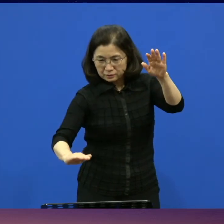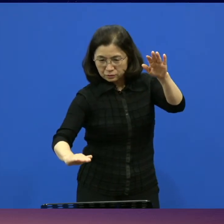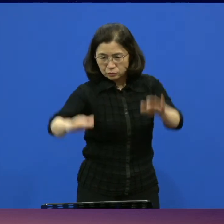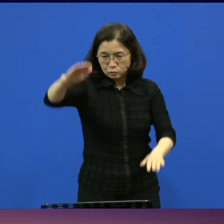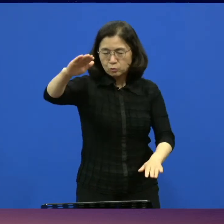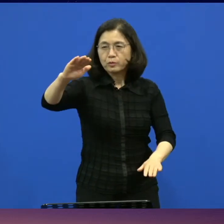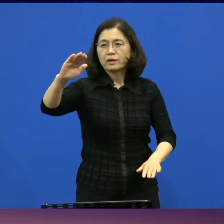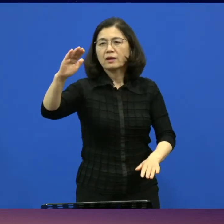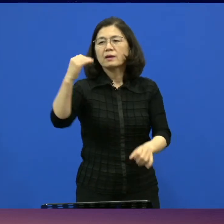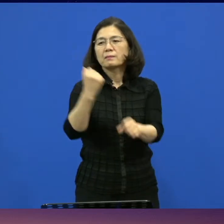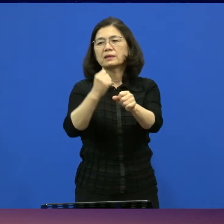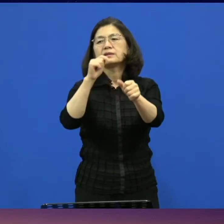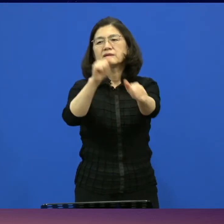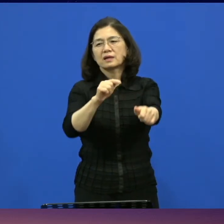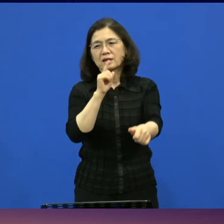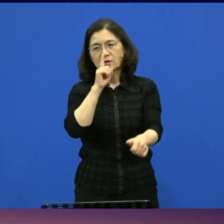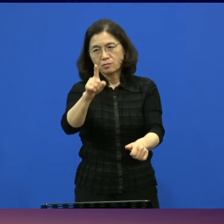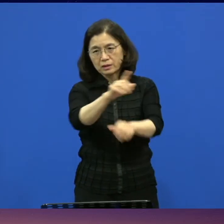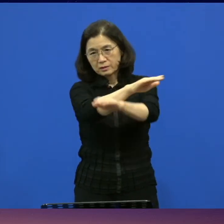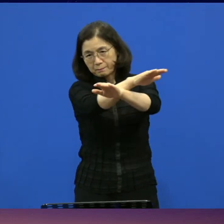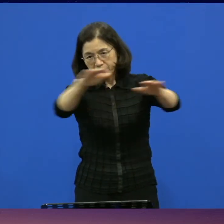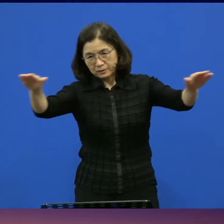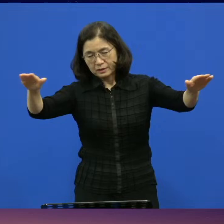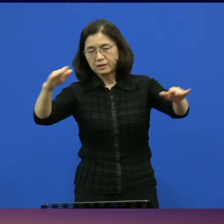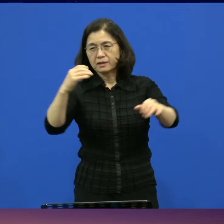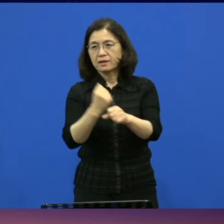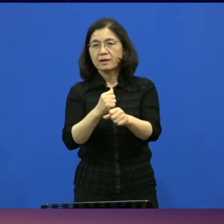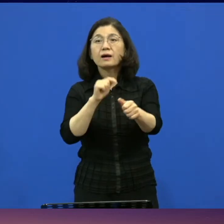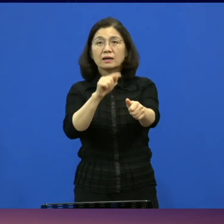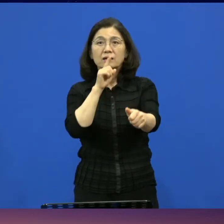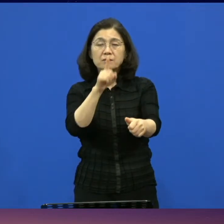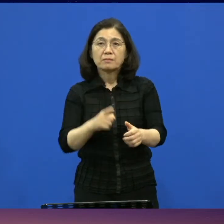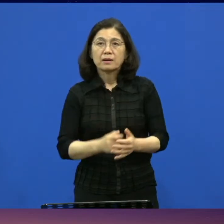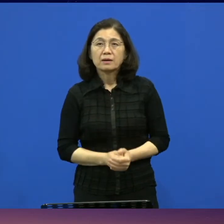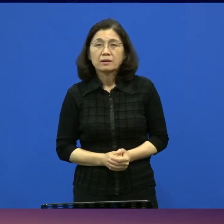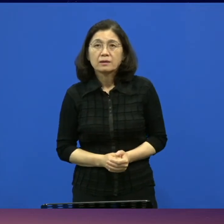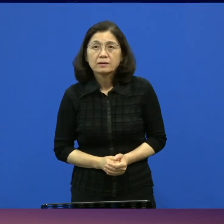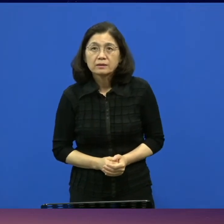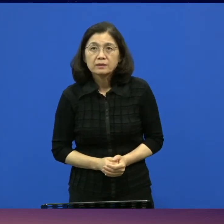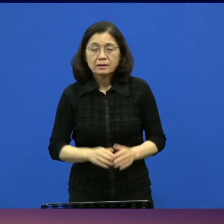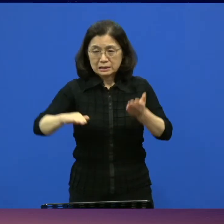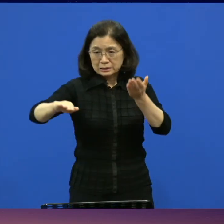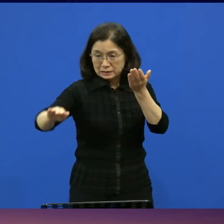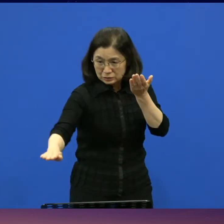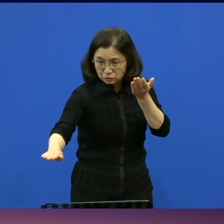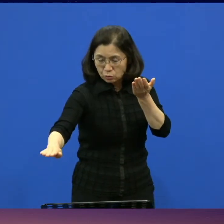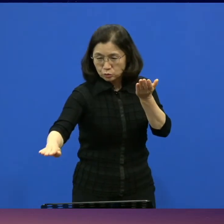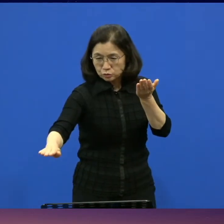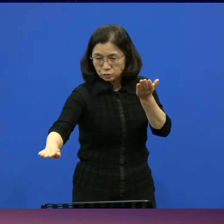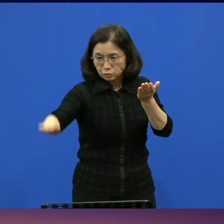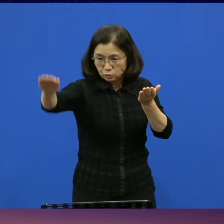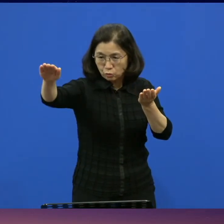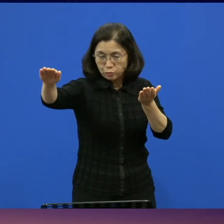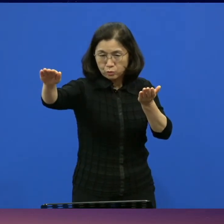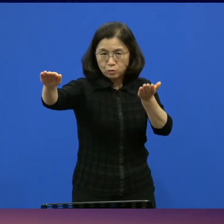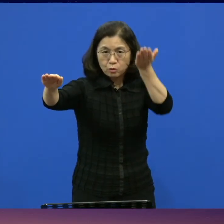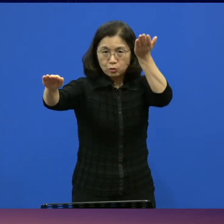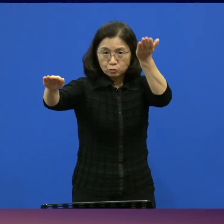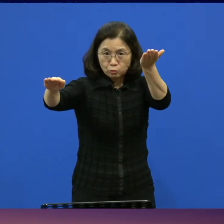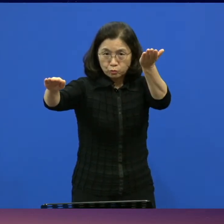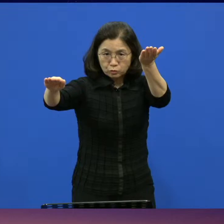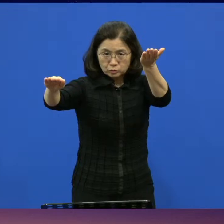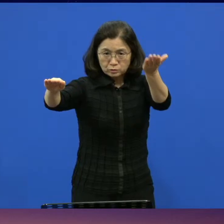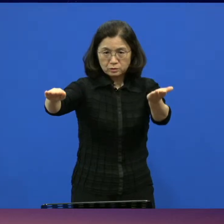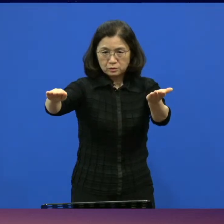곳이 평지가 될 것이요. 자, 여기 보면 낮은 곳은 높이고 높아진 것은 낮추는 작업이 일어나야